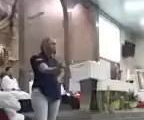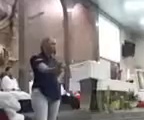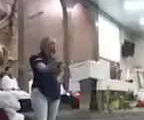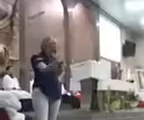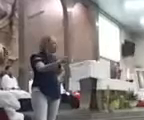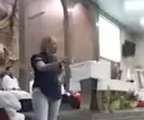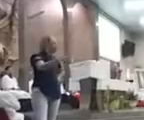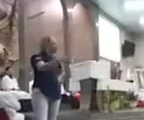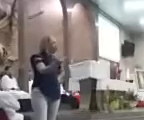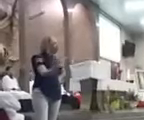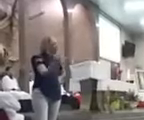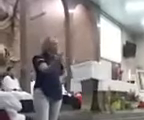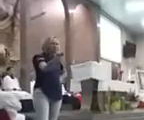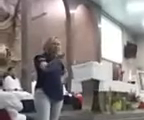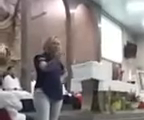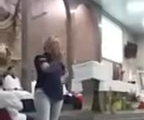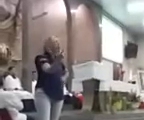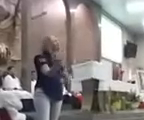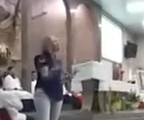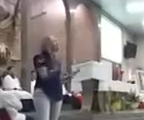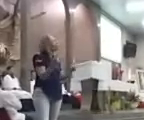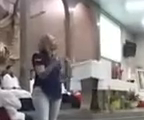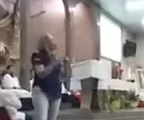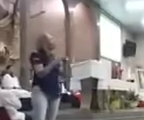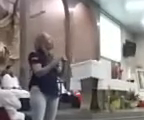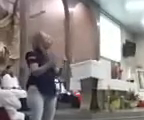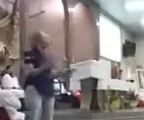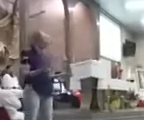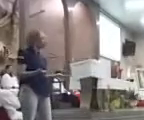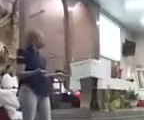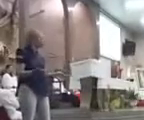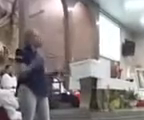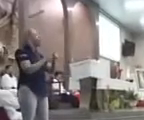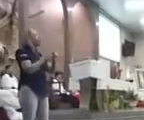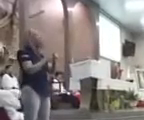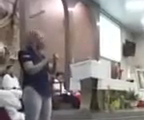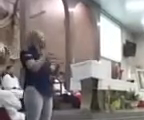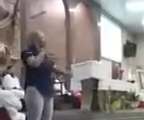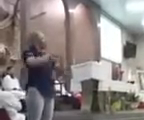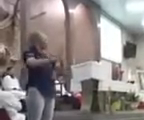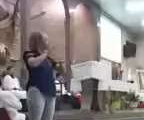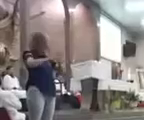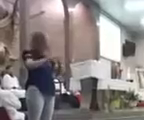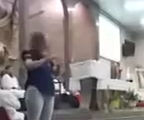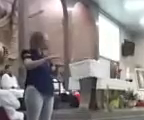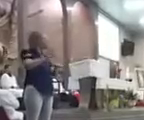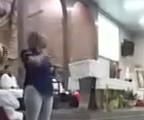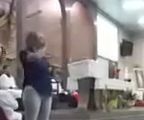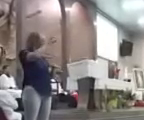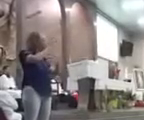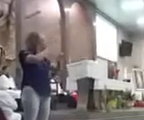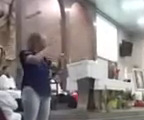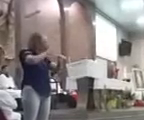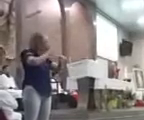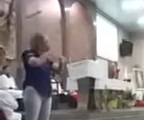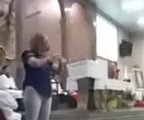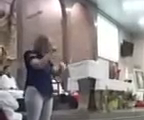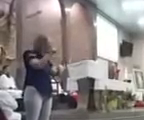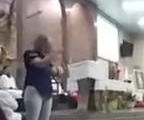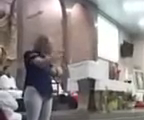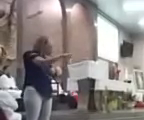parábola. É para dizer o quê? Que às vezes nós somos convidados,